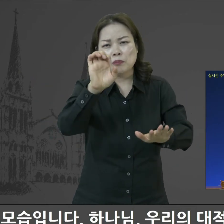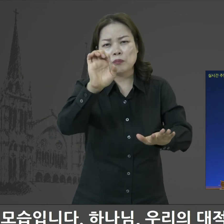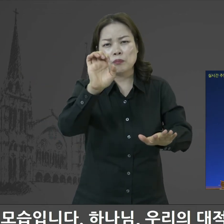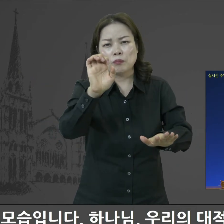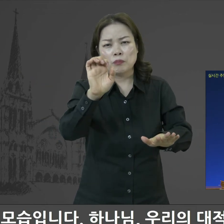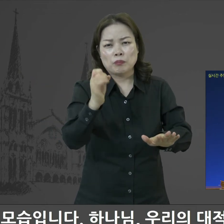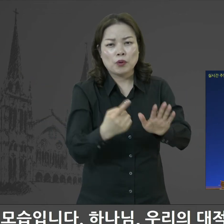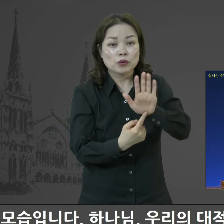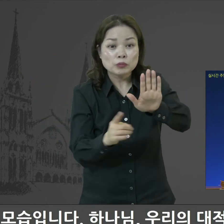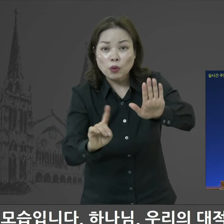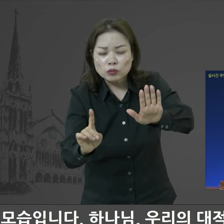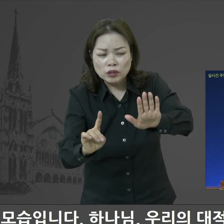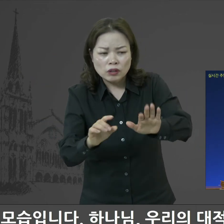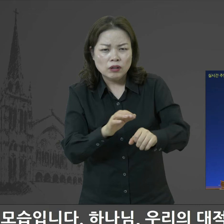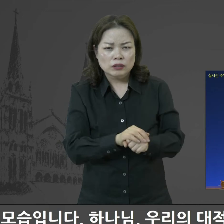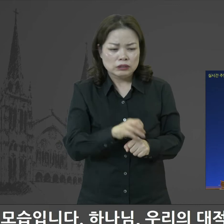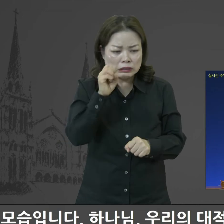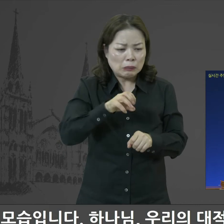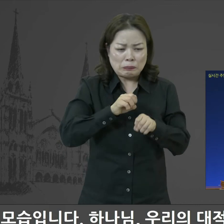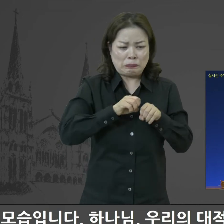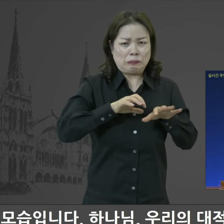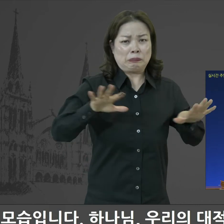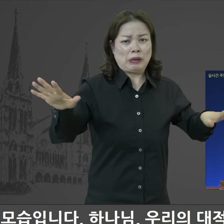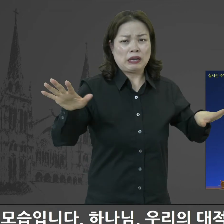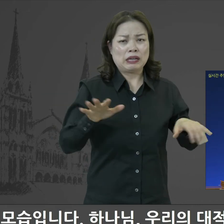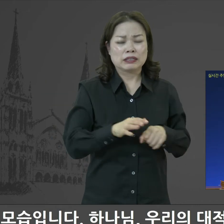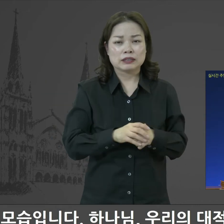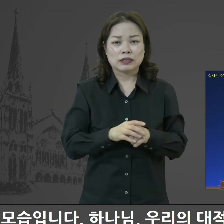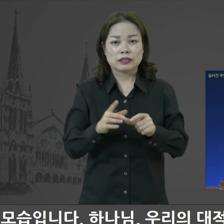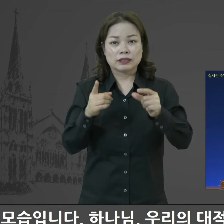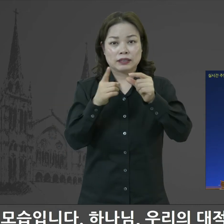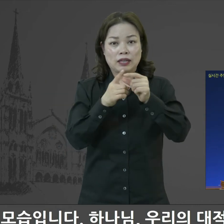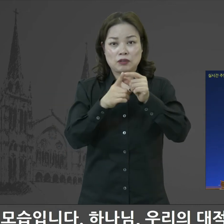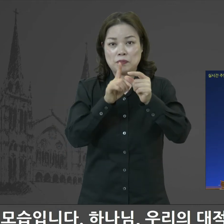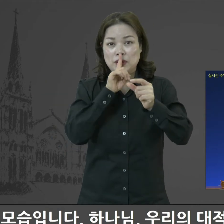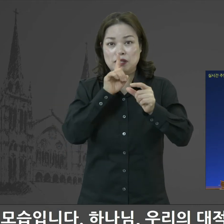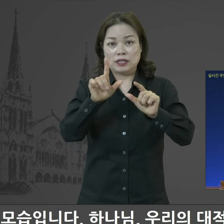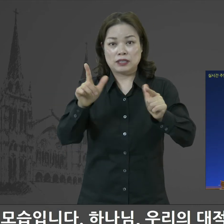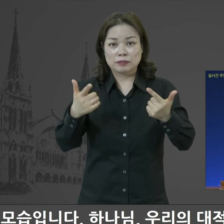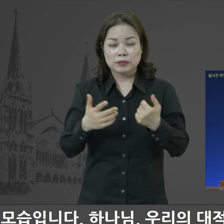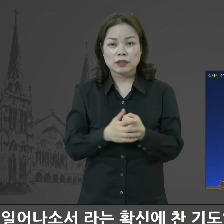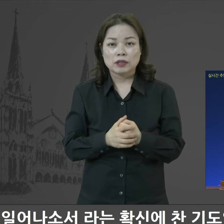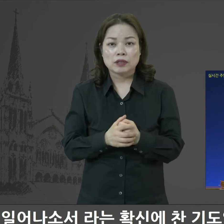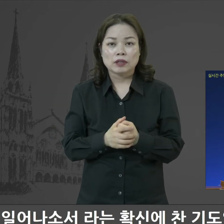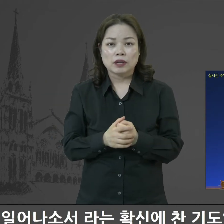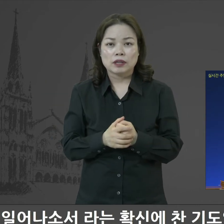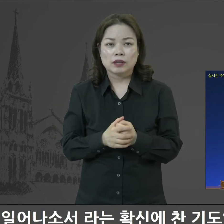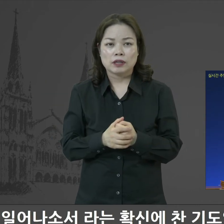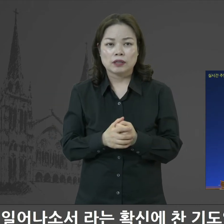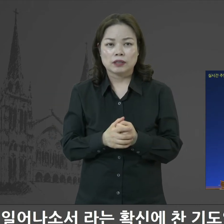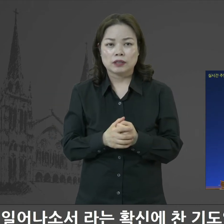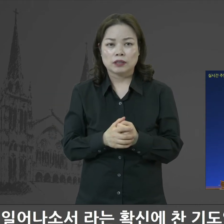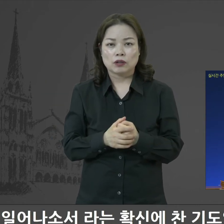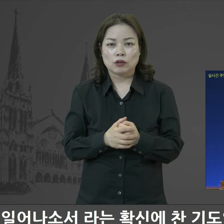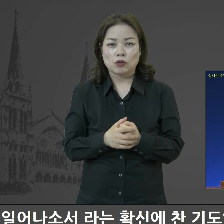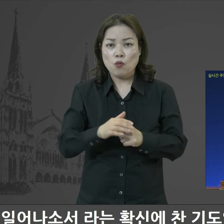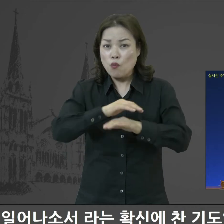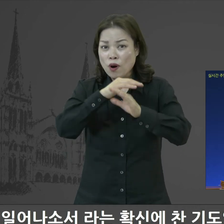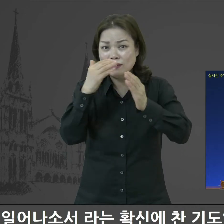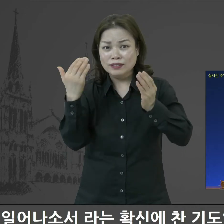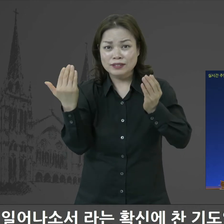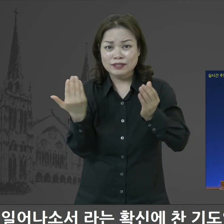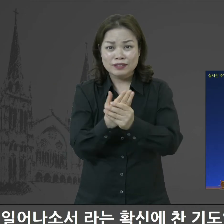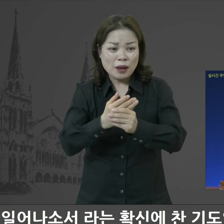그냥 이렇게 한번 흐트러 버리는 그런 단어를 이야기하지 않습니다. 뭐냐면 아예